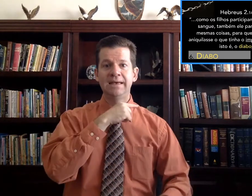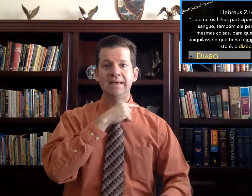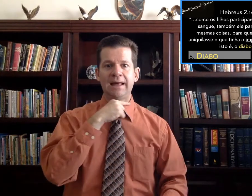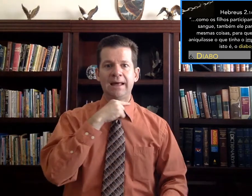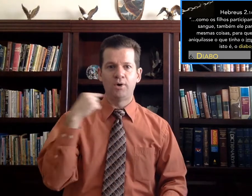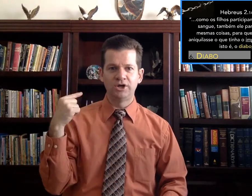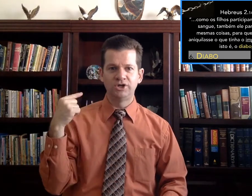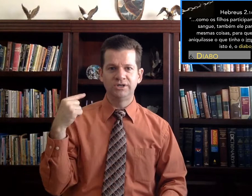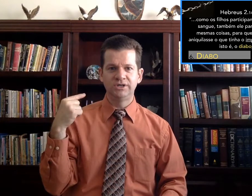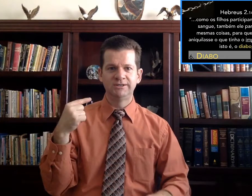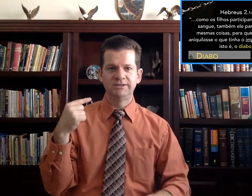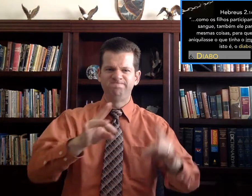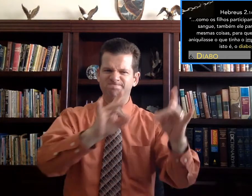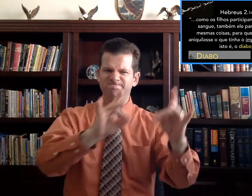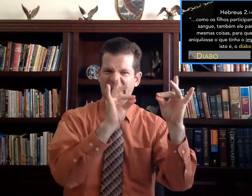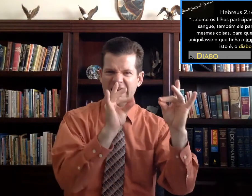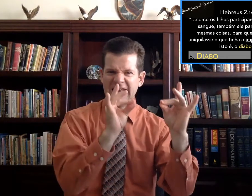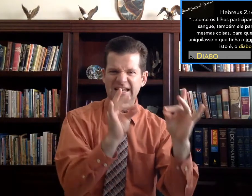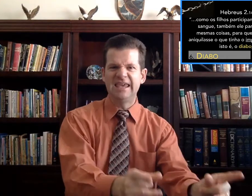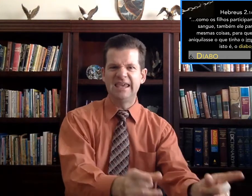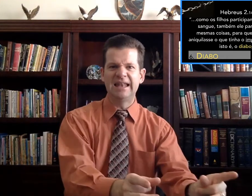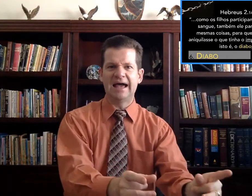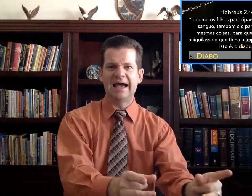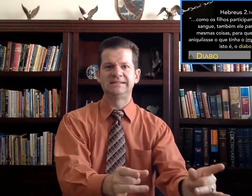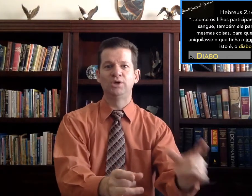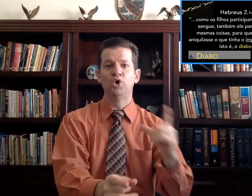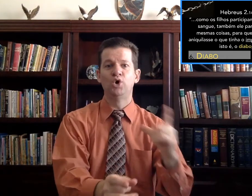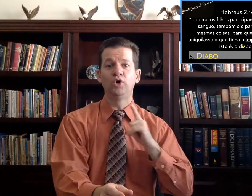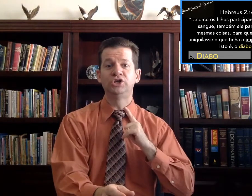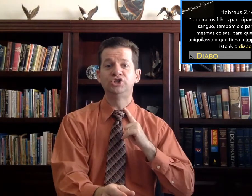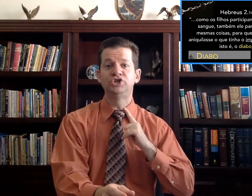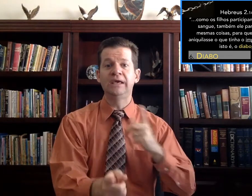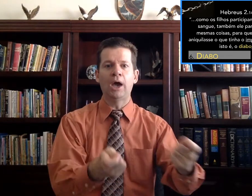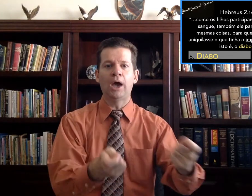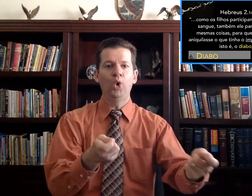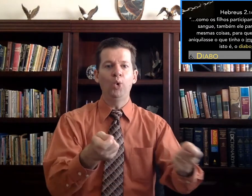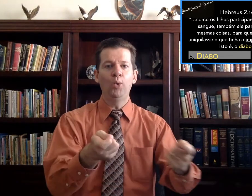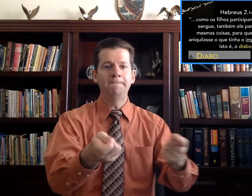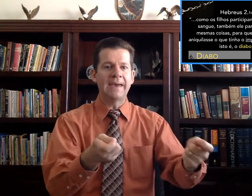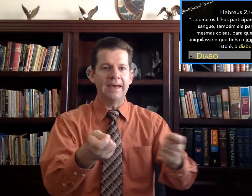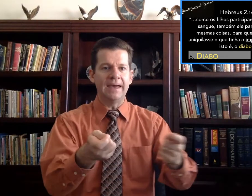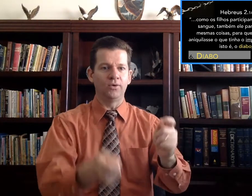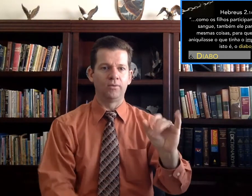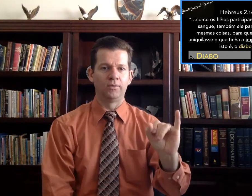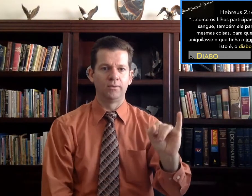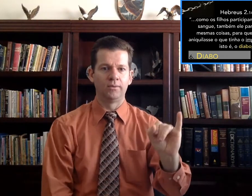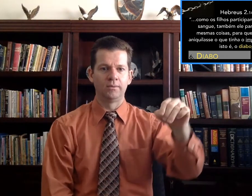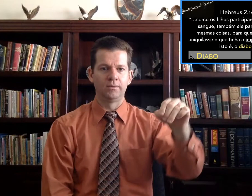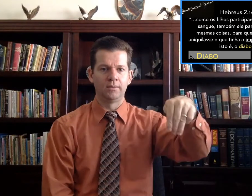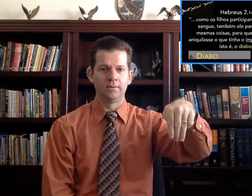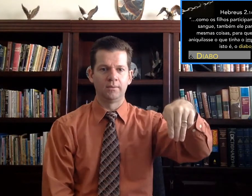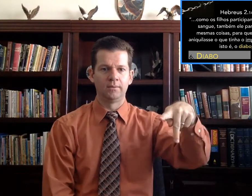pela morte, aniquilasse o que tinha o império.